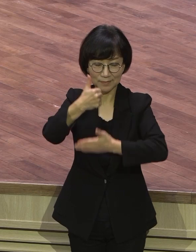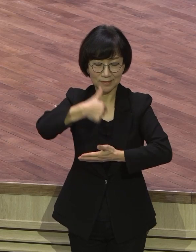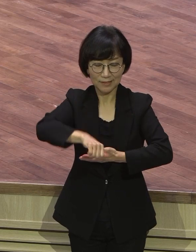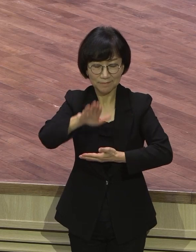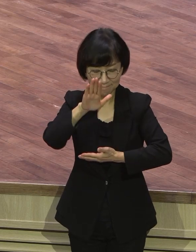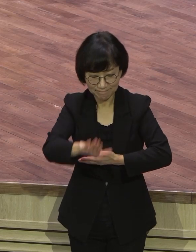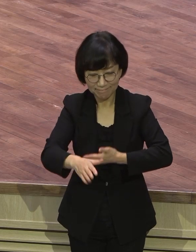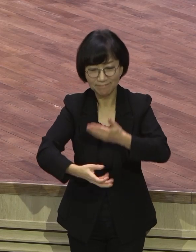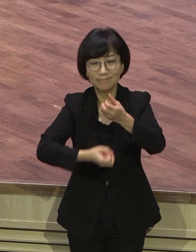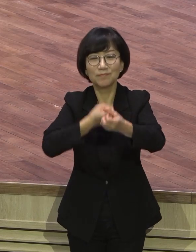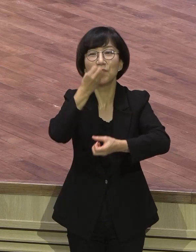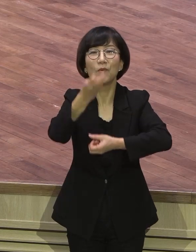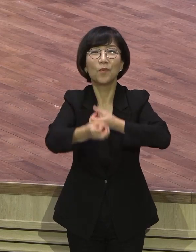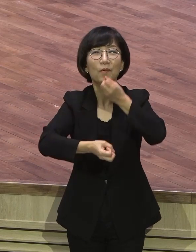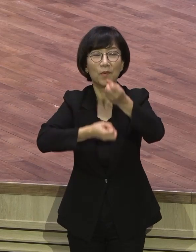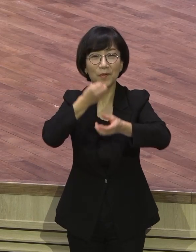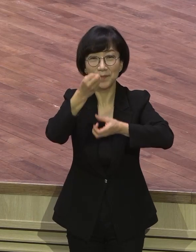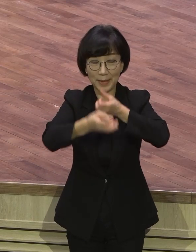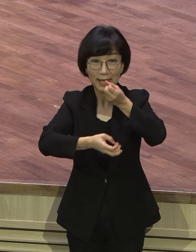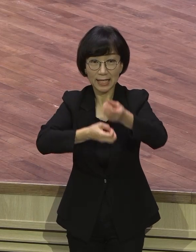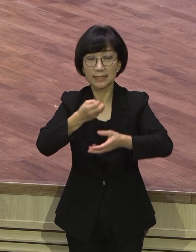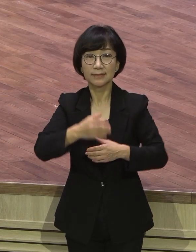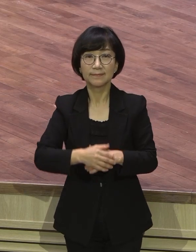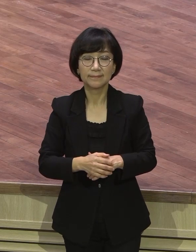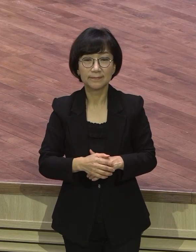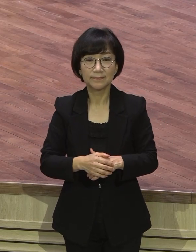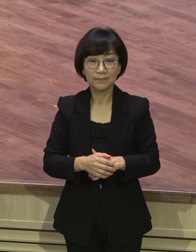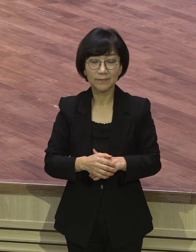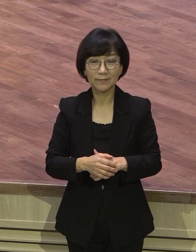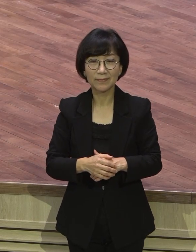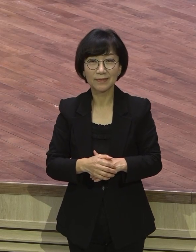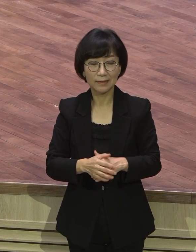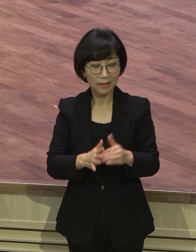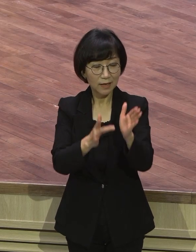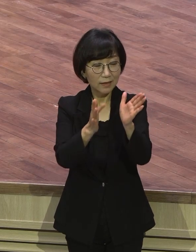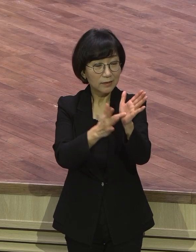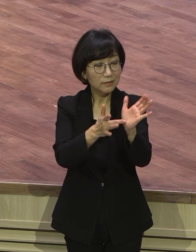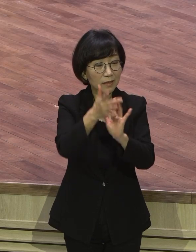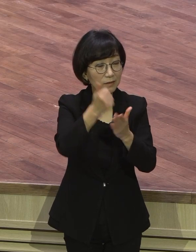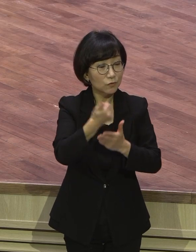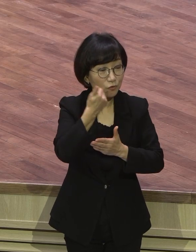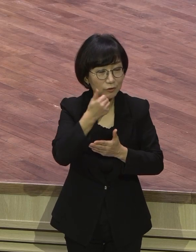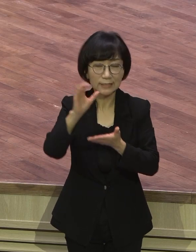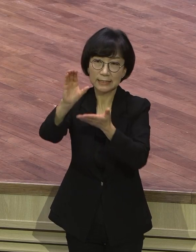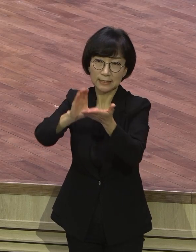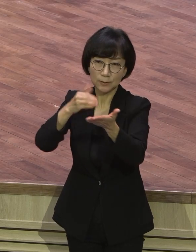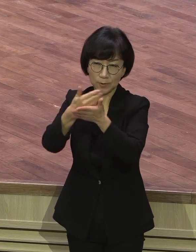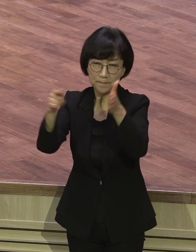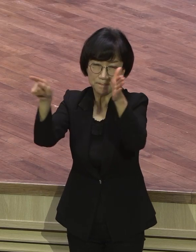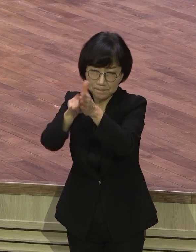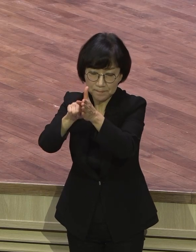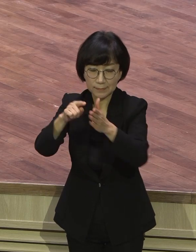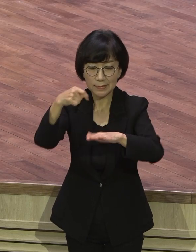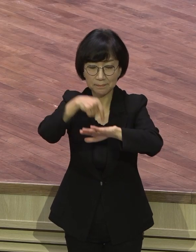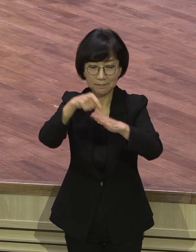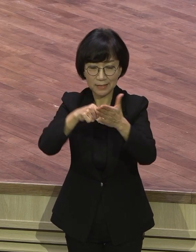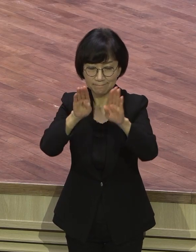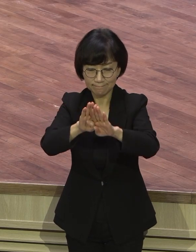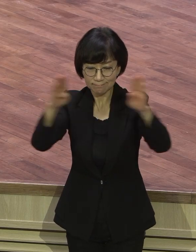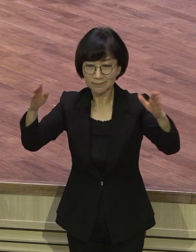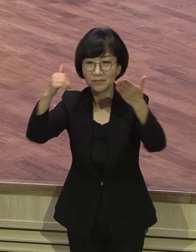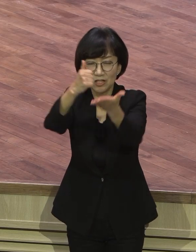이렇게 예수가 그리스도라는 사실을 믿고 영접하는 자를